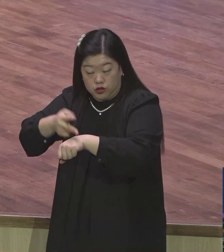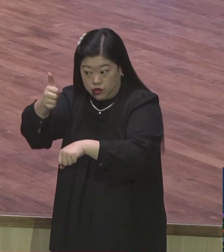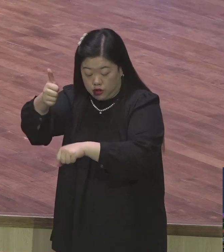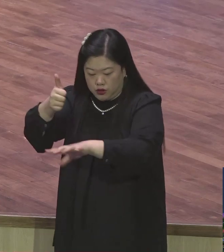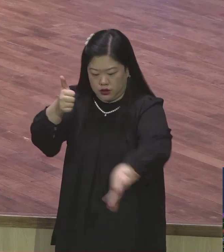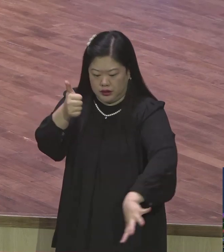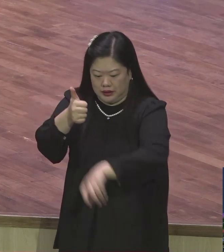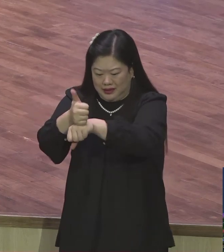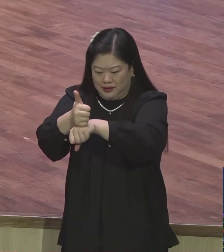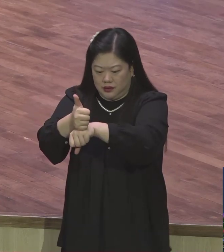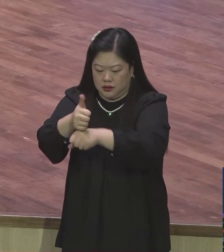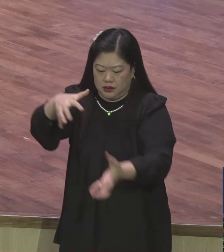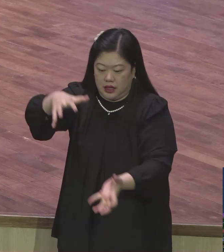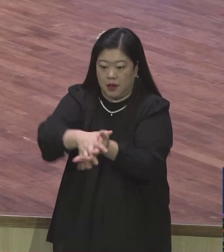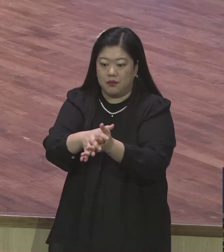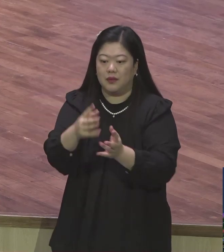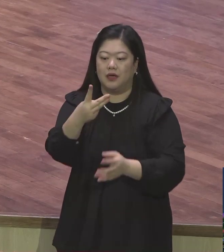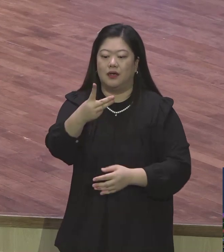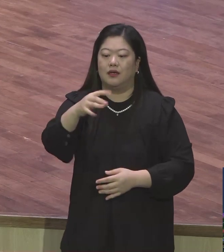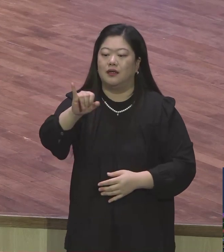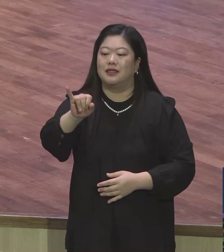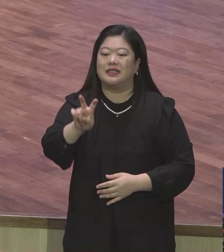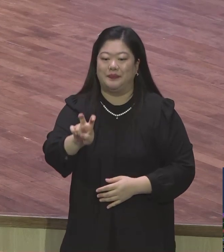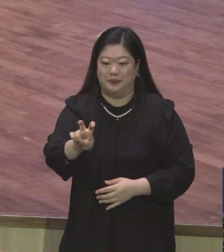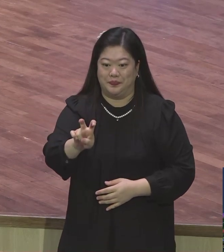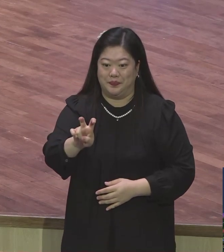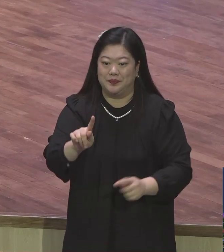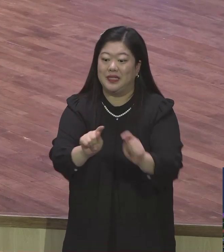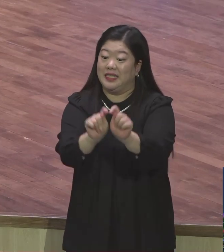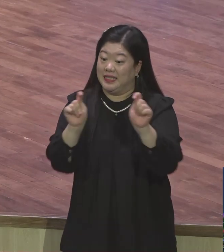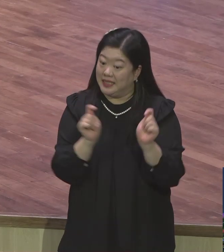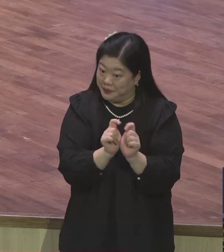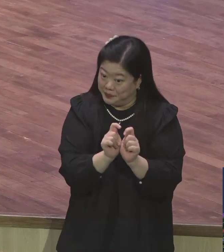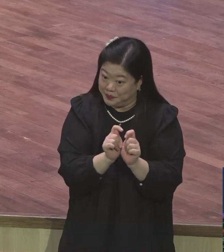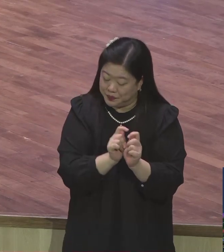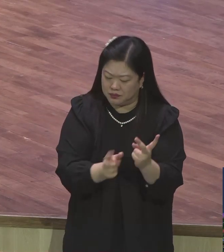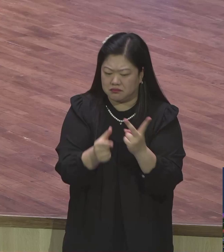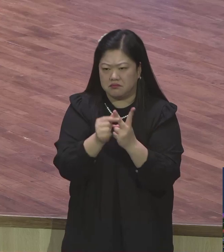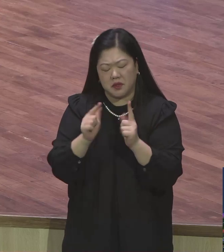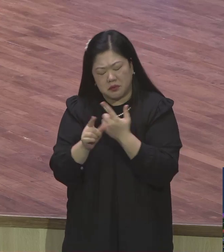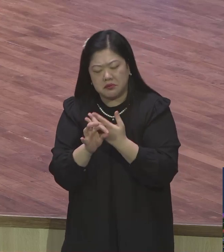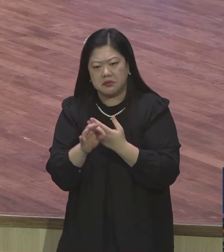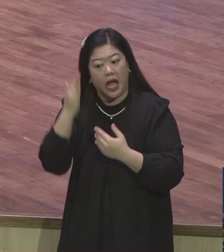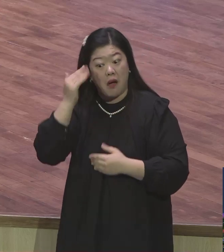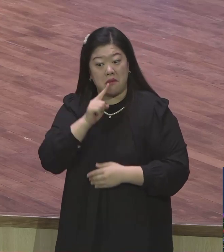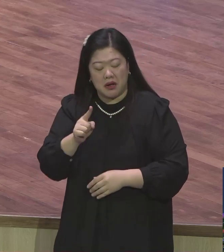팀. 좀 넓은 의미로 말하면 공동체. 그렇게 말하지요.